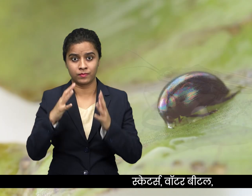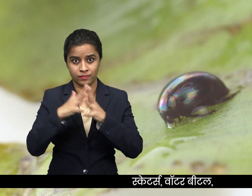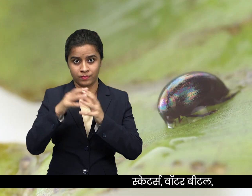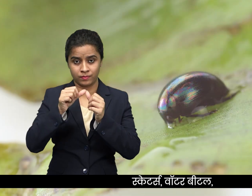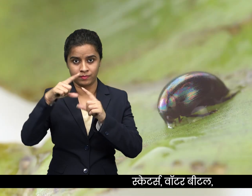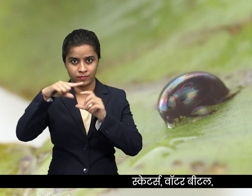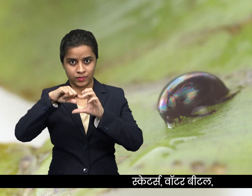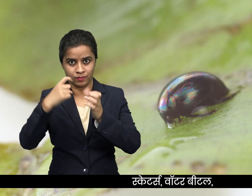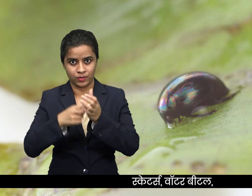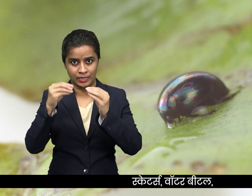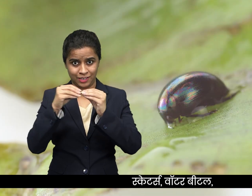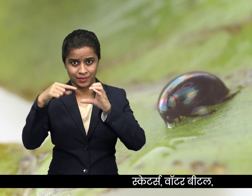वाटर बीटर